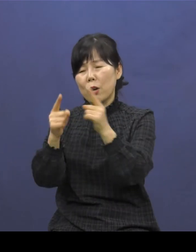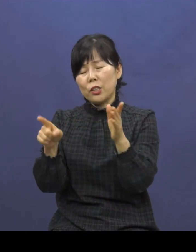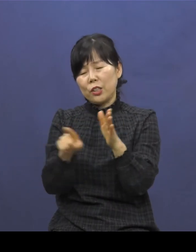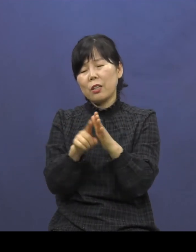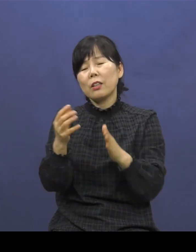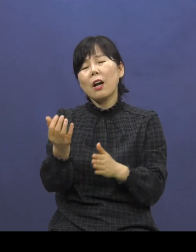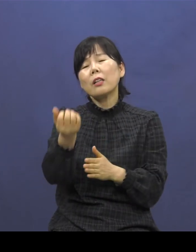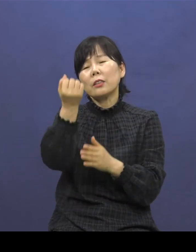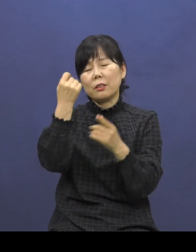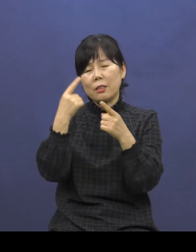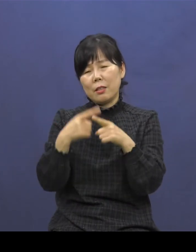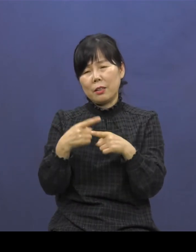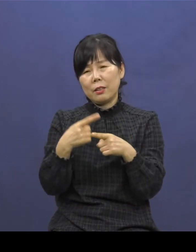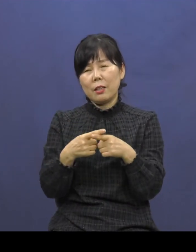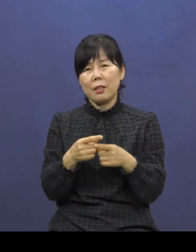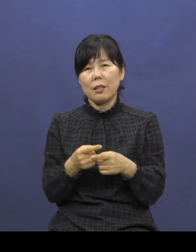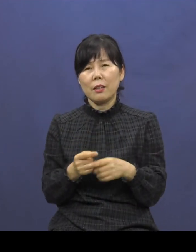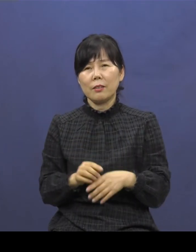갖는 거예요.